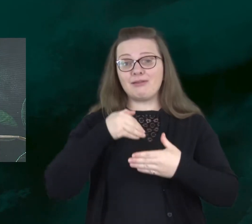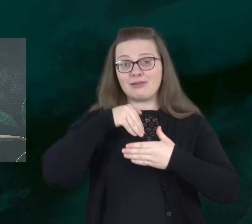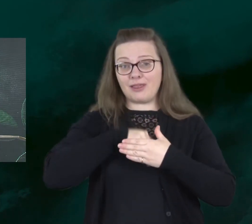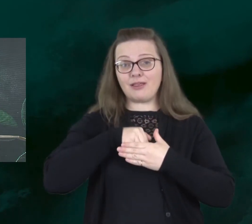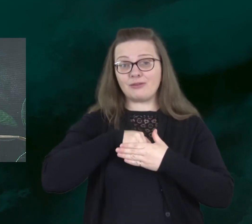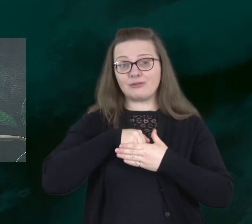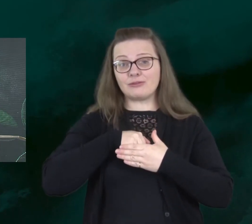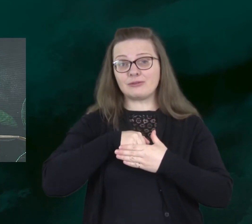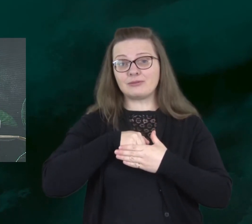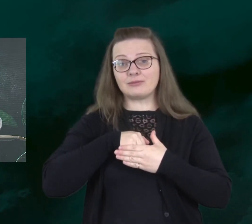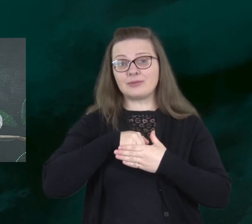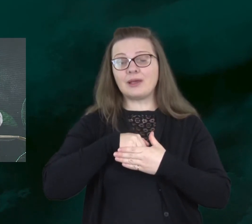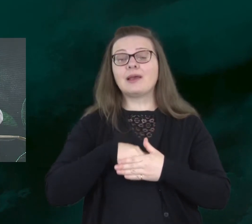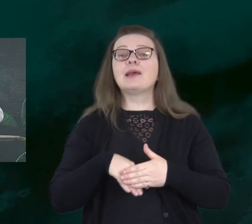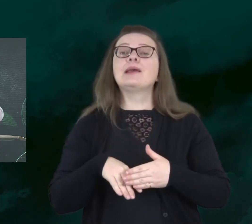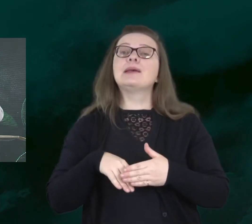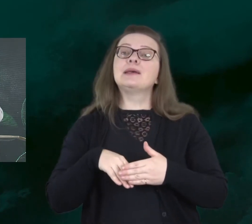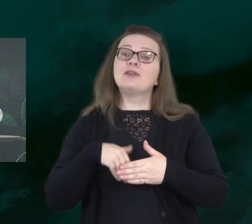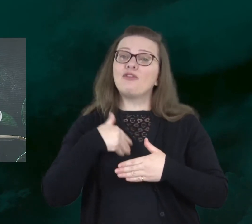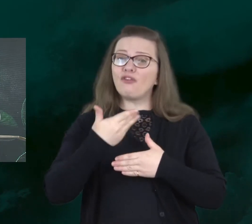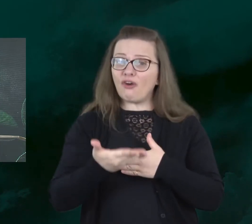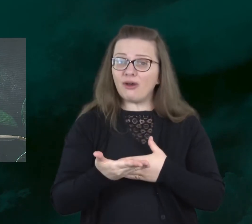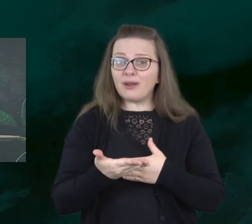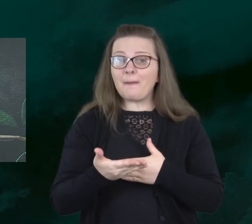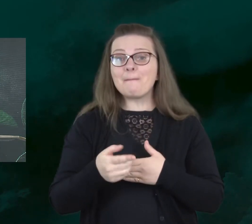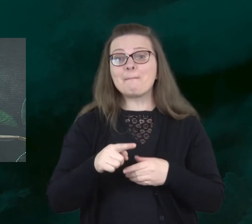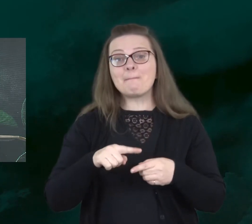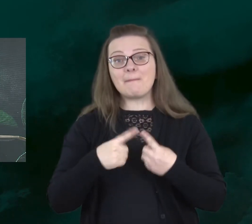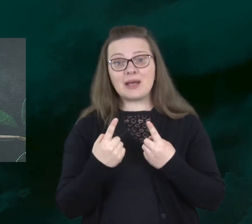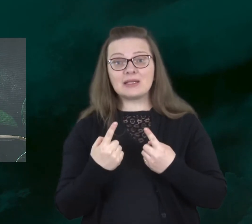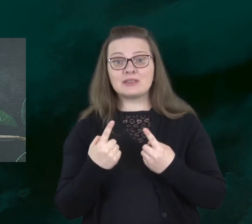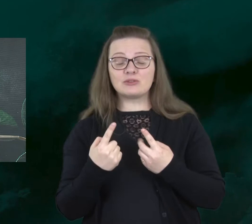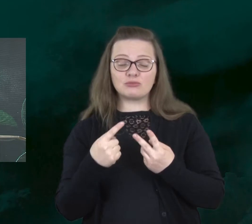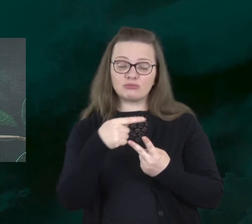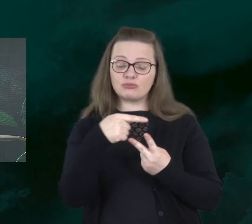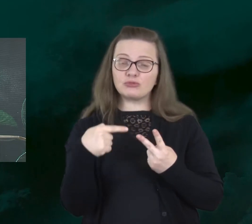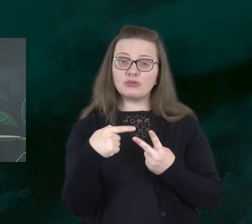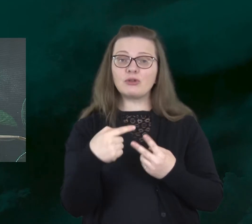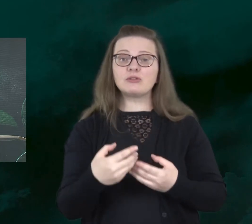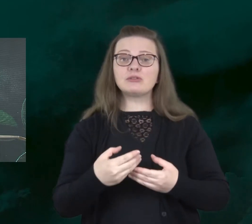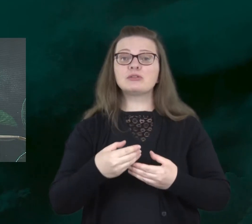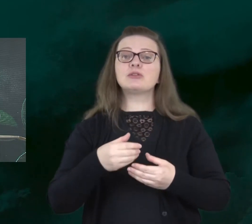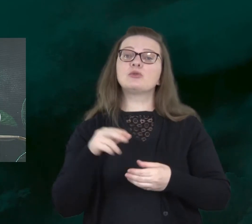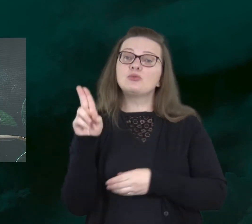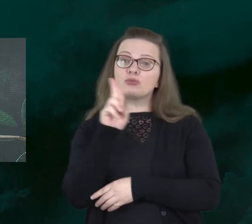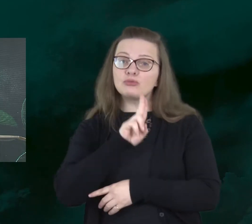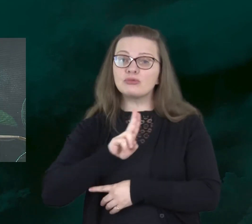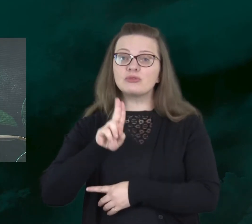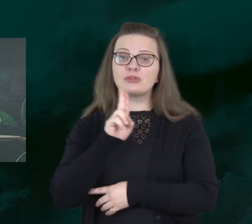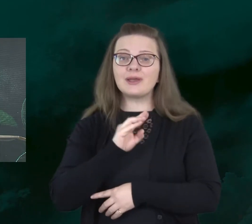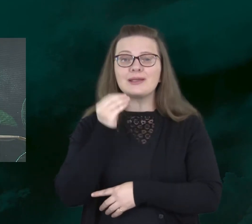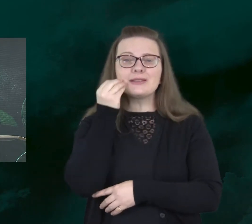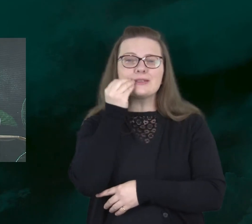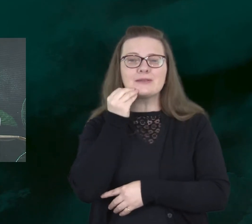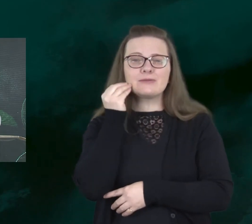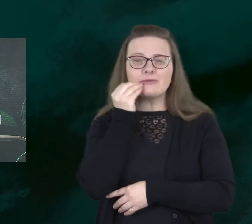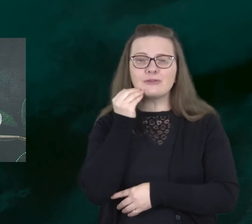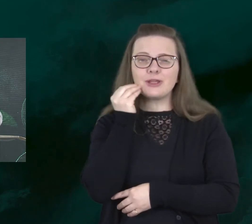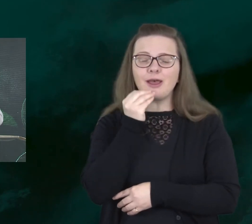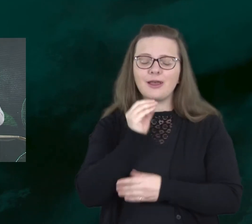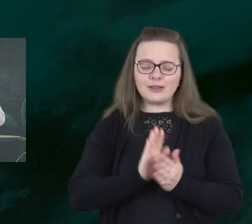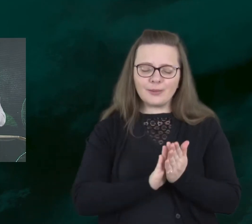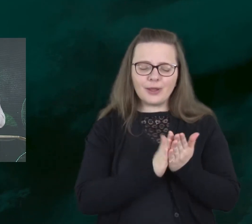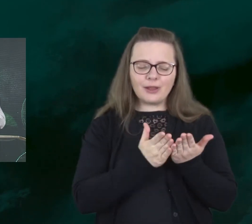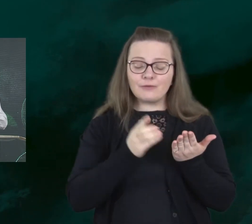é a sua fé. Você precisa aprender a crer. Você precisa aprender a crer na palavra de Deus. Quando